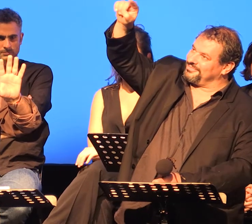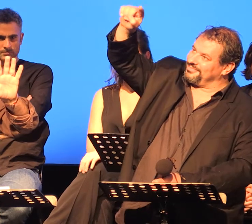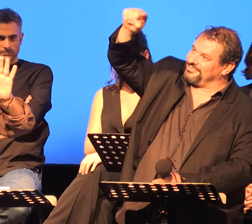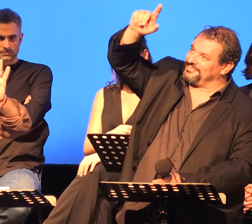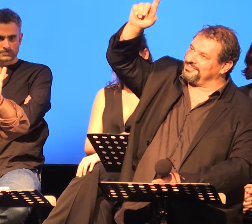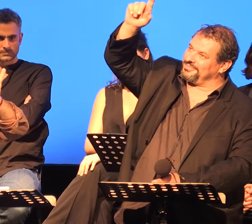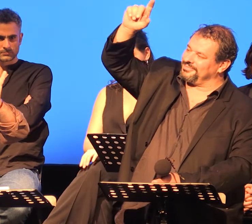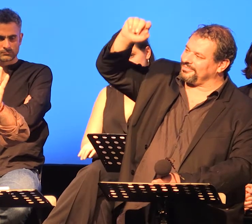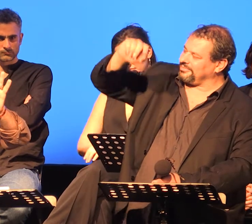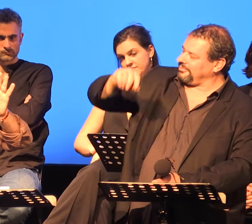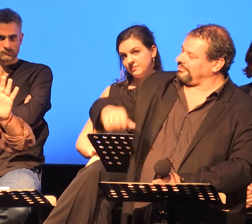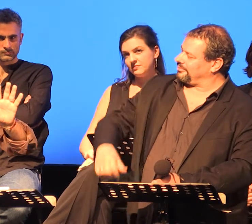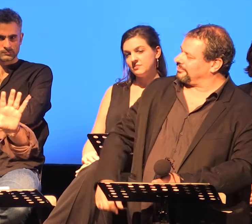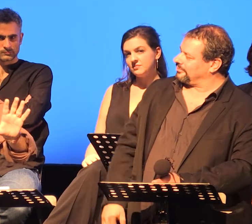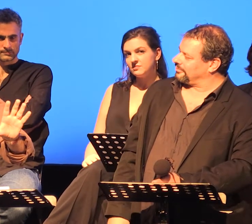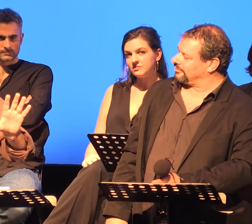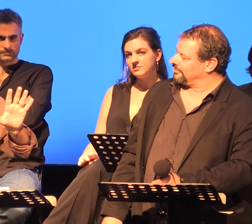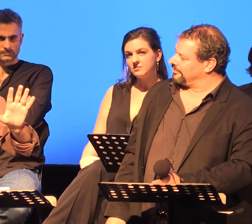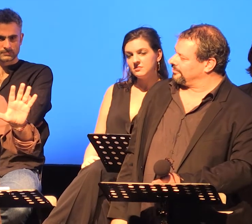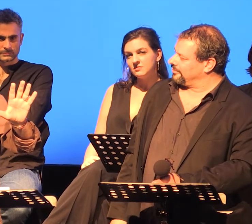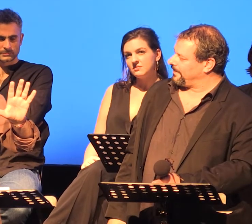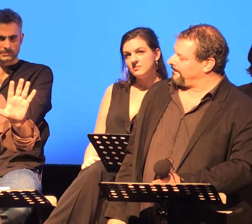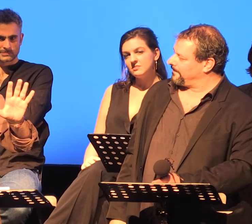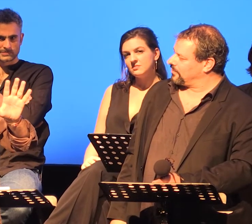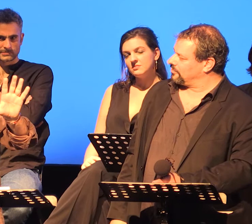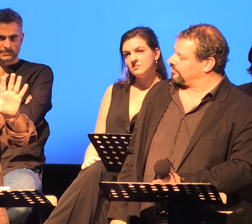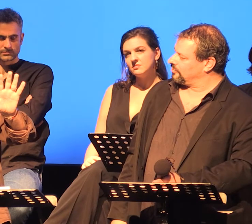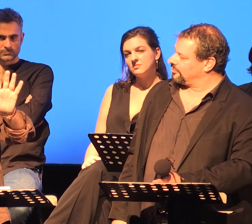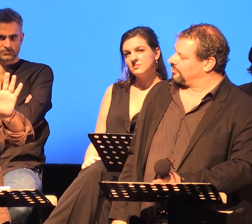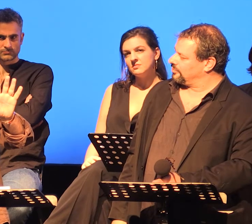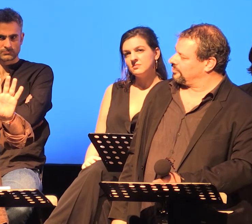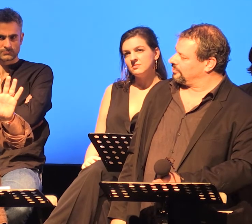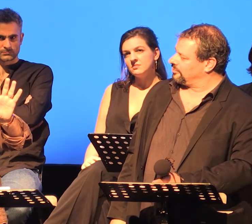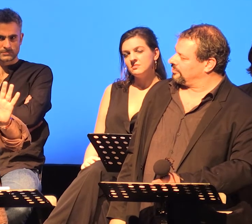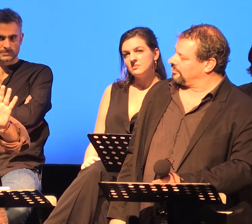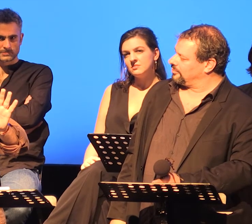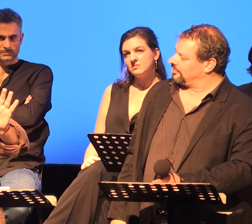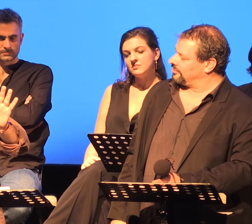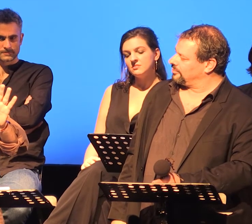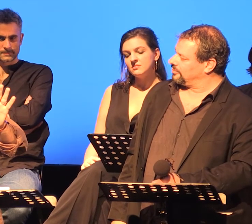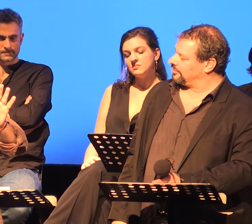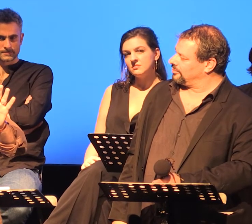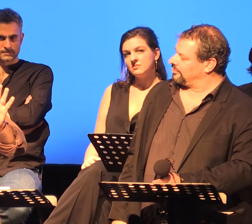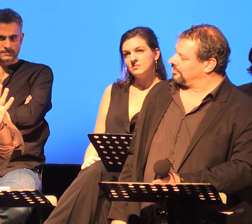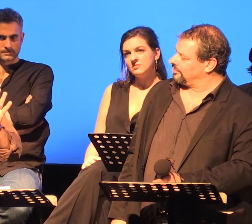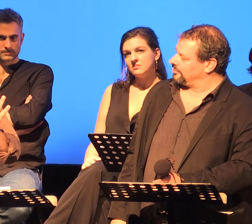الدرب دال الدليل الدرب دمعة دارة درست ودوري يدللني